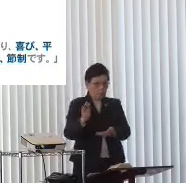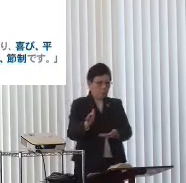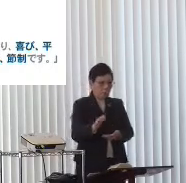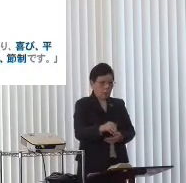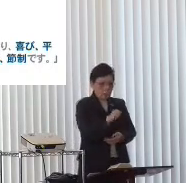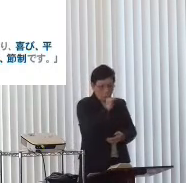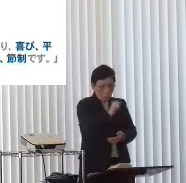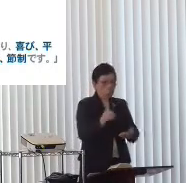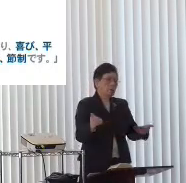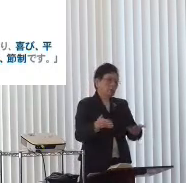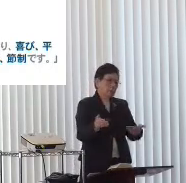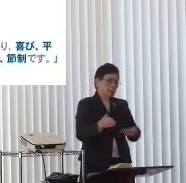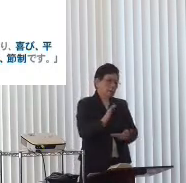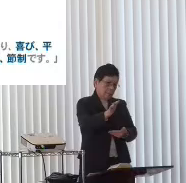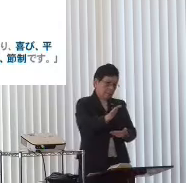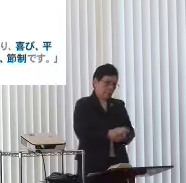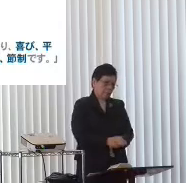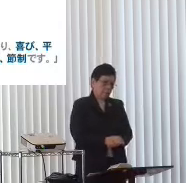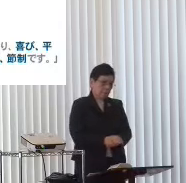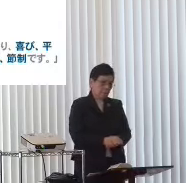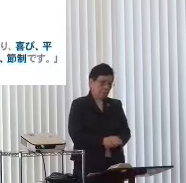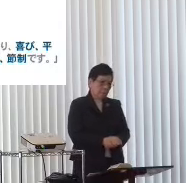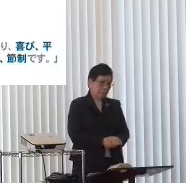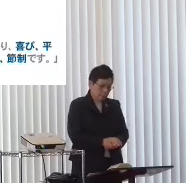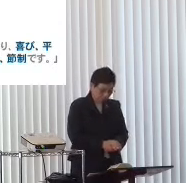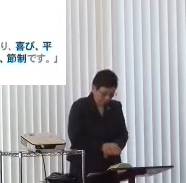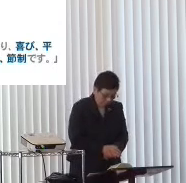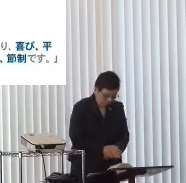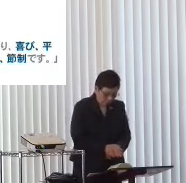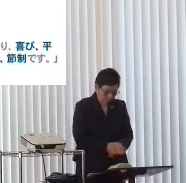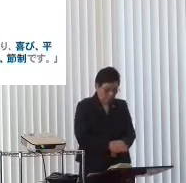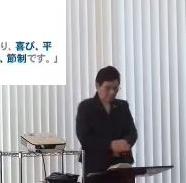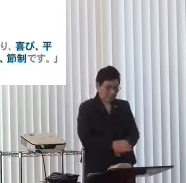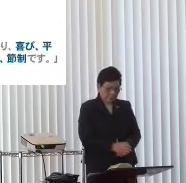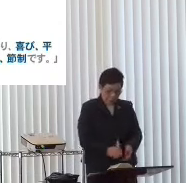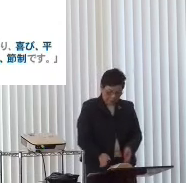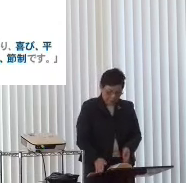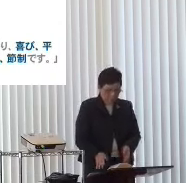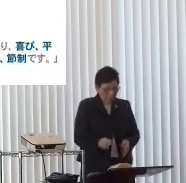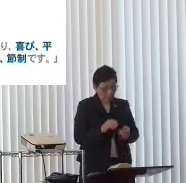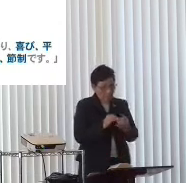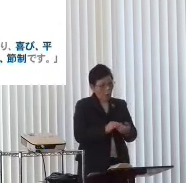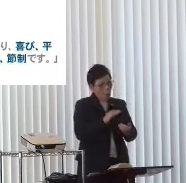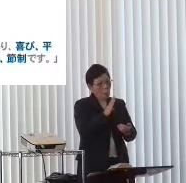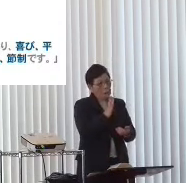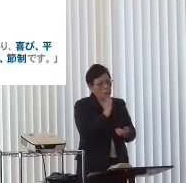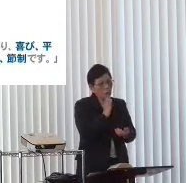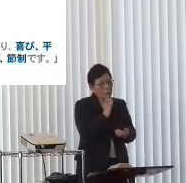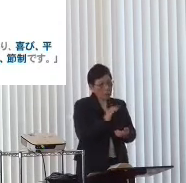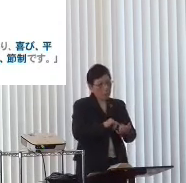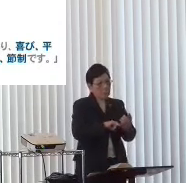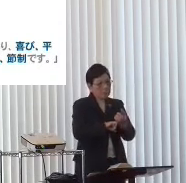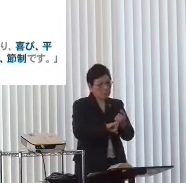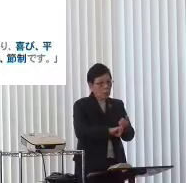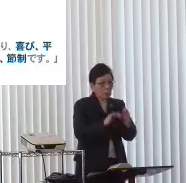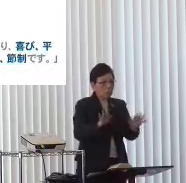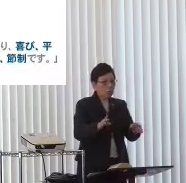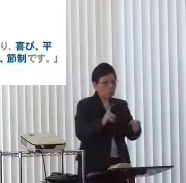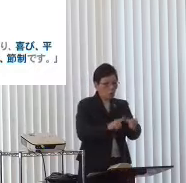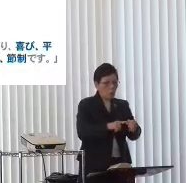良い技そのものであると思うんですね。ぜひ今年のテーマと